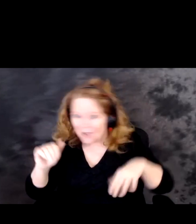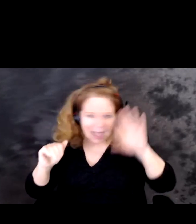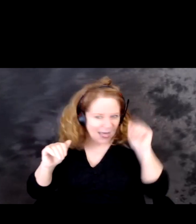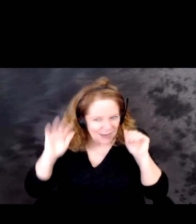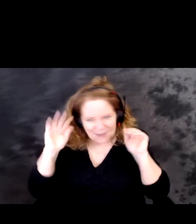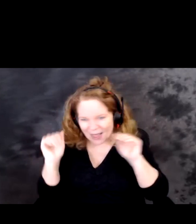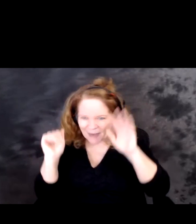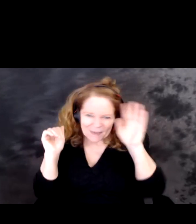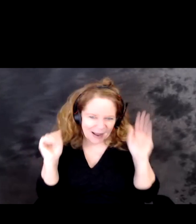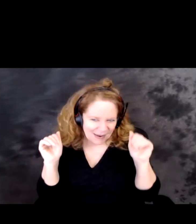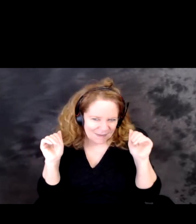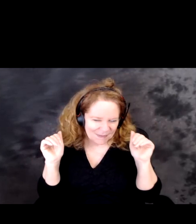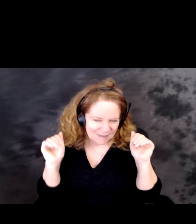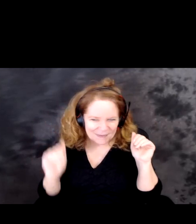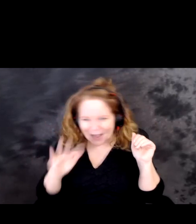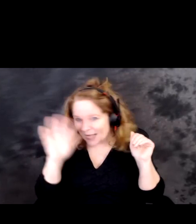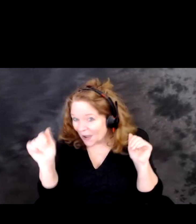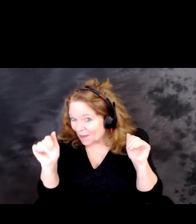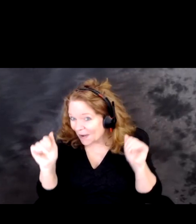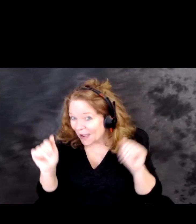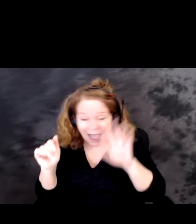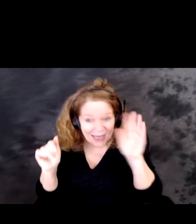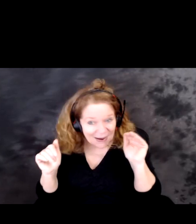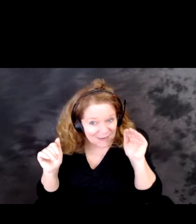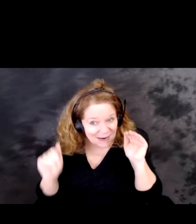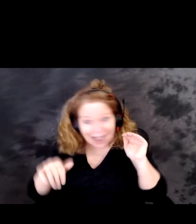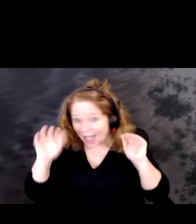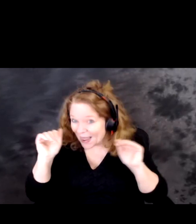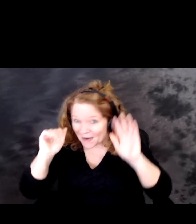Hola, hola, hola, hola. Hola.